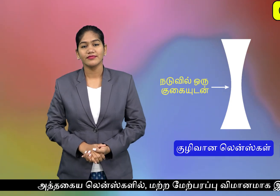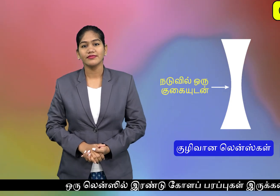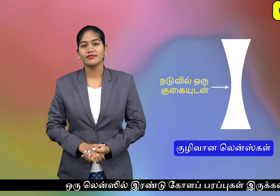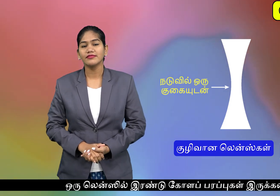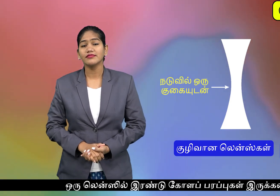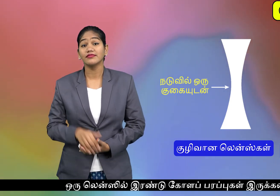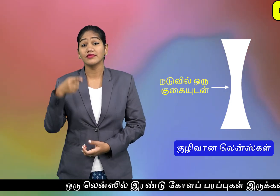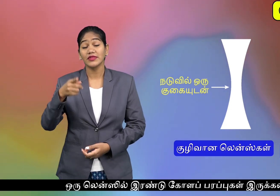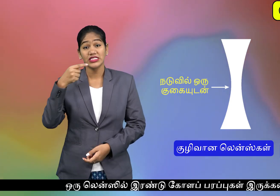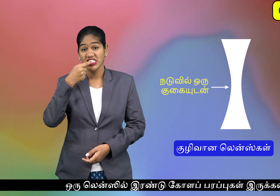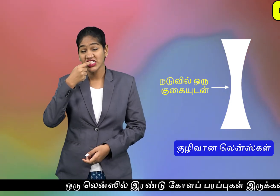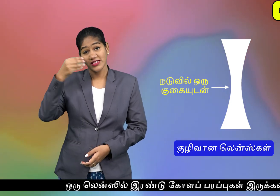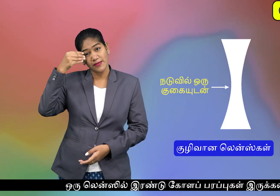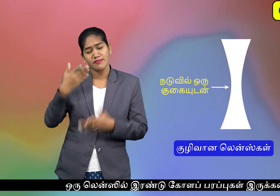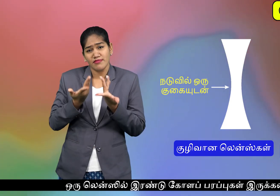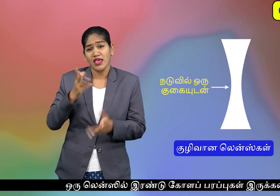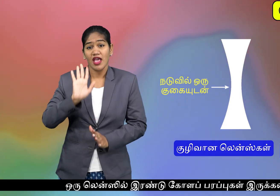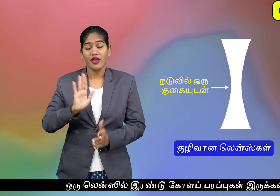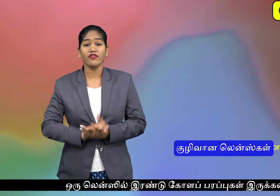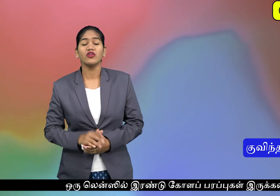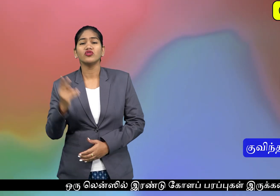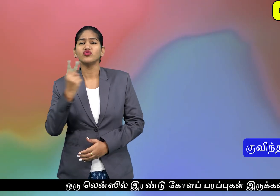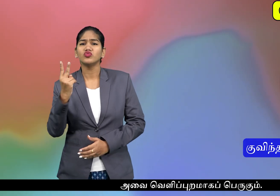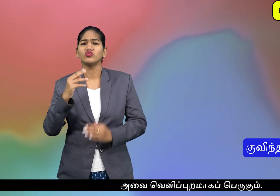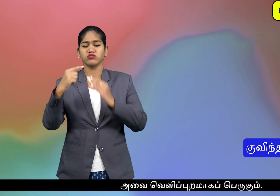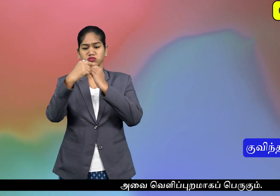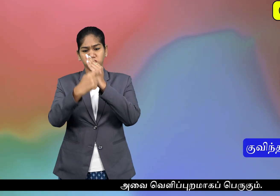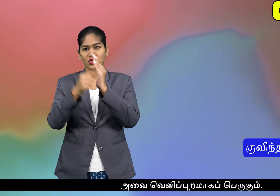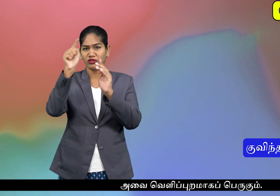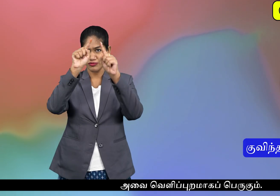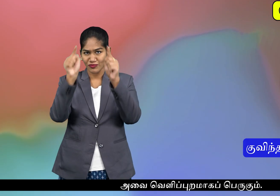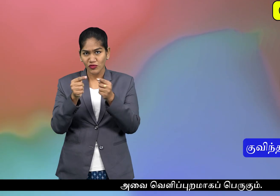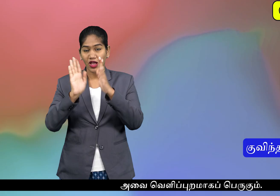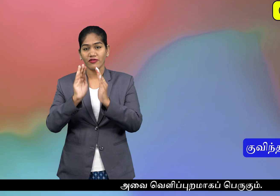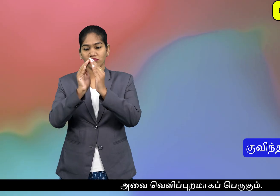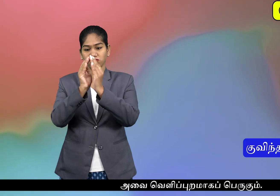ஒரு வில்லையில் இரண்டு கோள பரப்புகள் இருக்கலாம். அவை வெளிப்புறமாக பெருகும்.